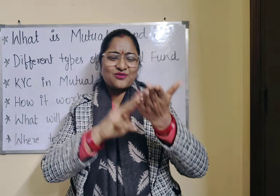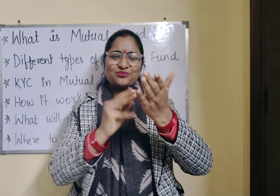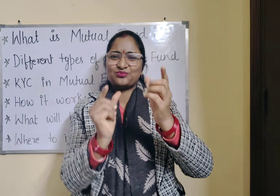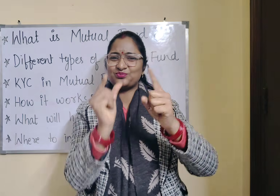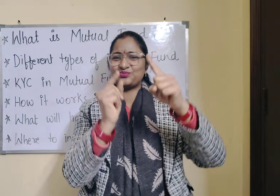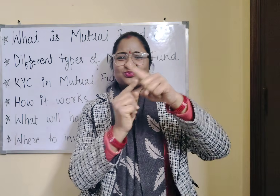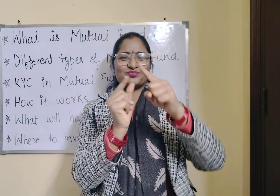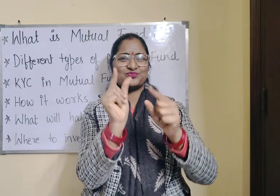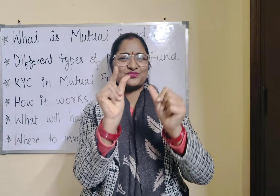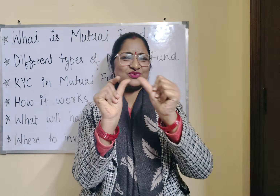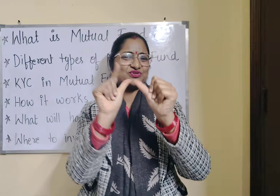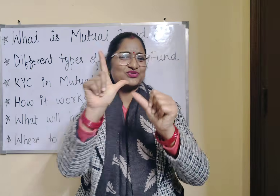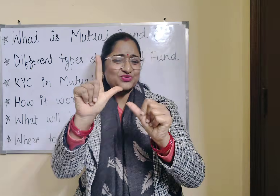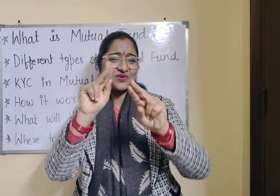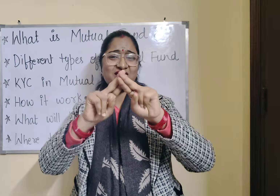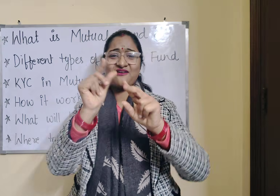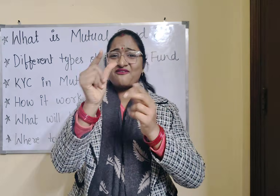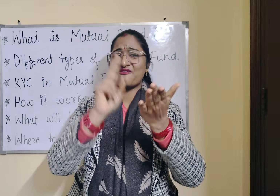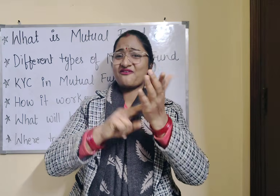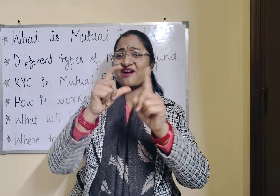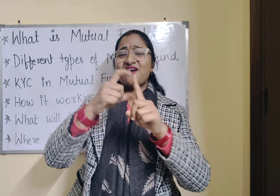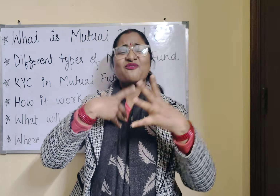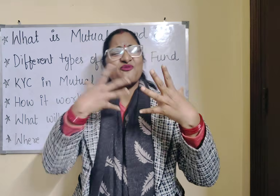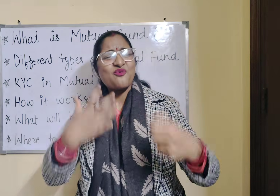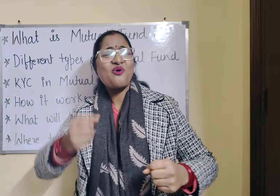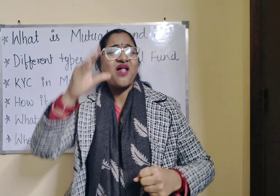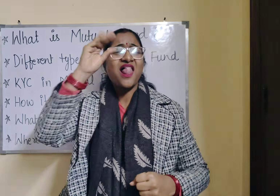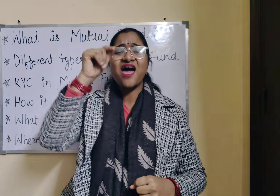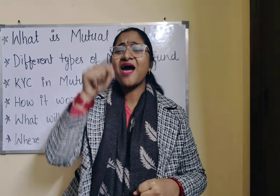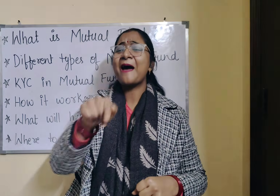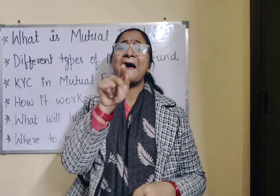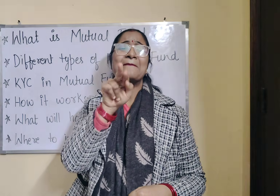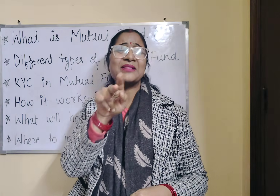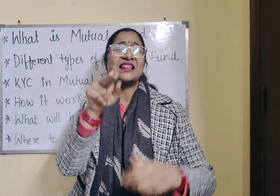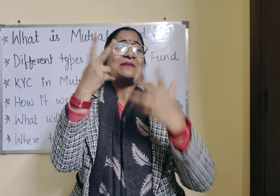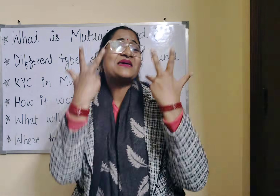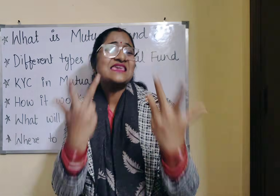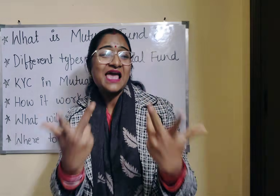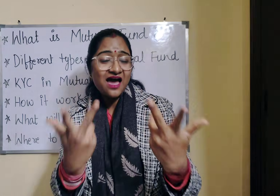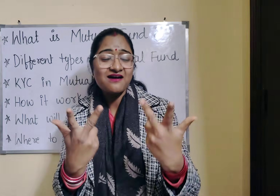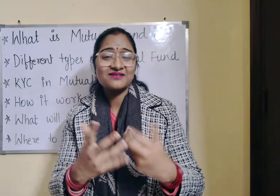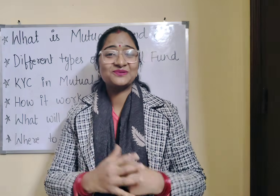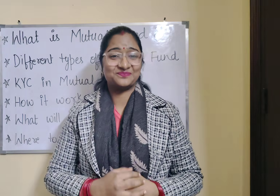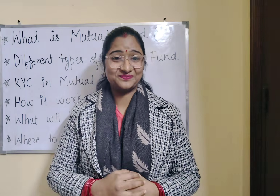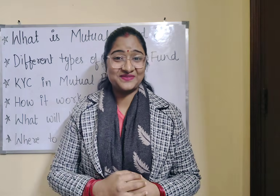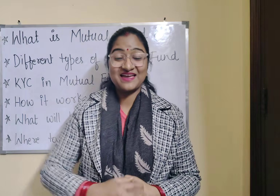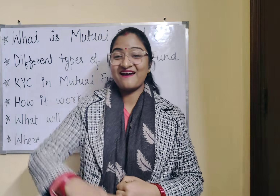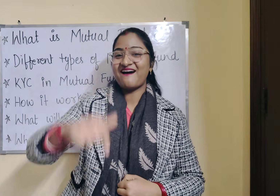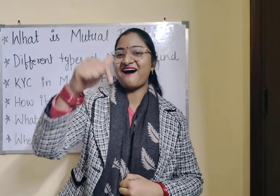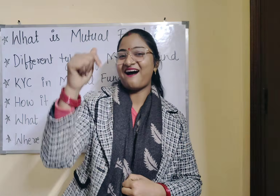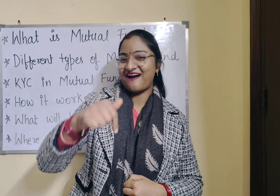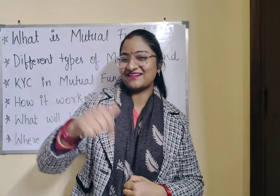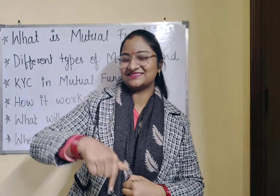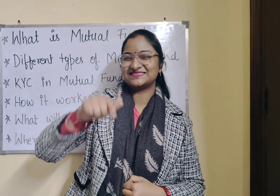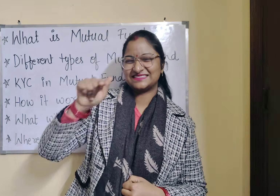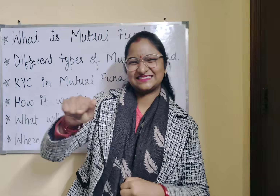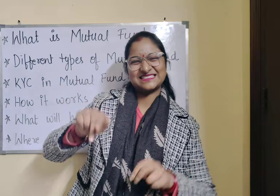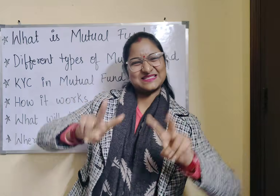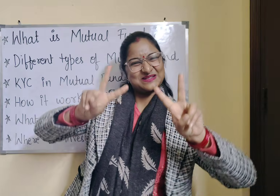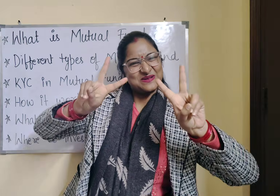बारे में समझना है, एमएफ के बारे में जानना है, जो म्यूचुअल फ़ंड है उसके बारे में ये क्या होता है। तो आज वो